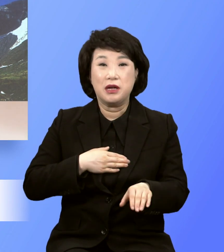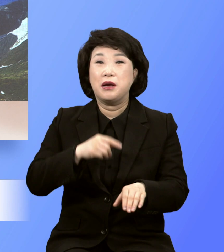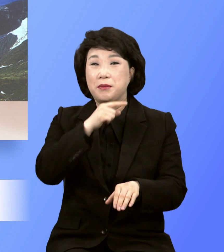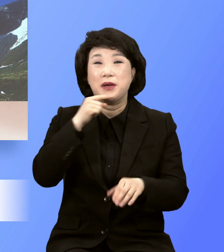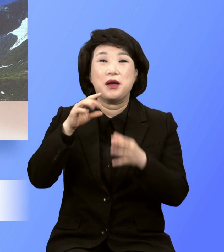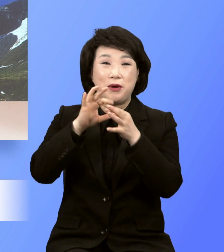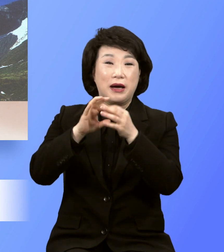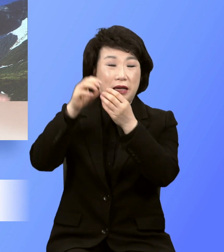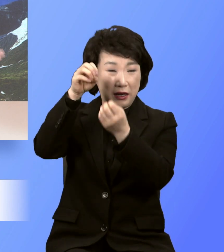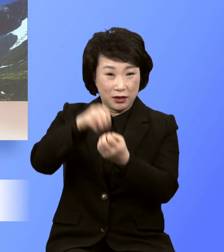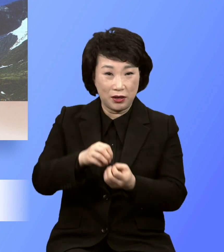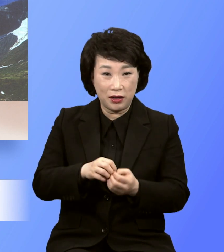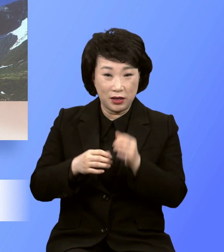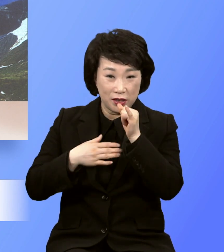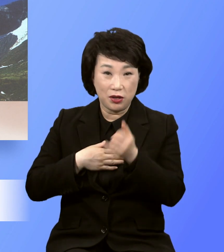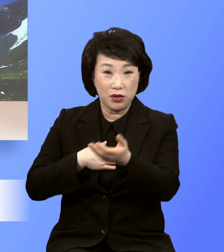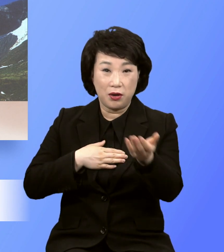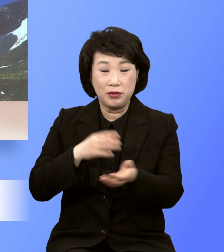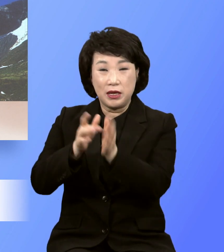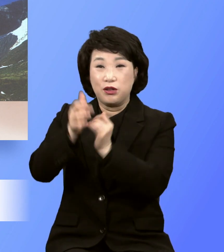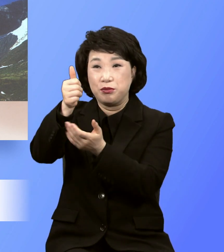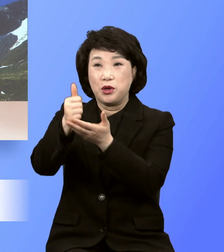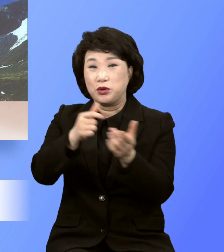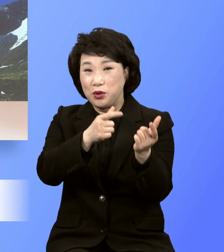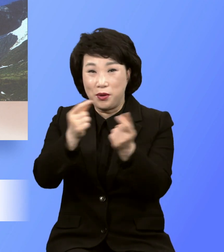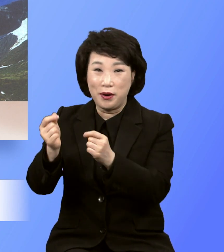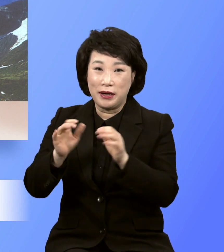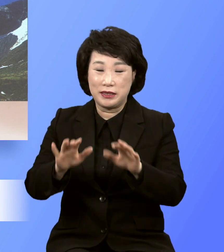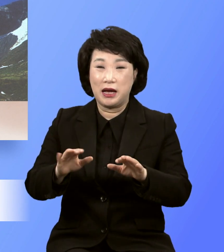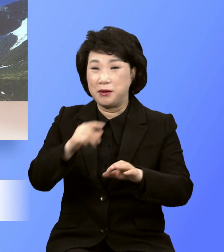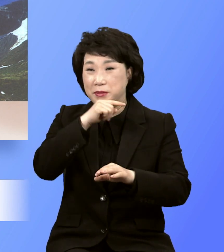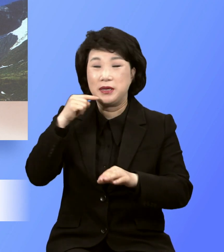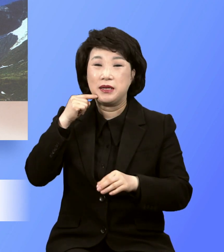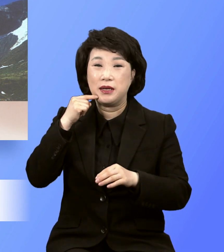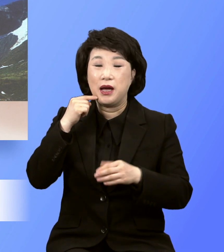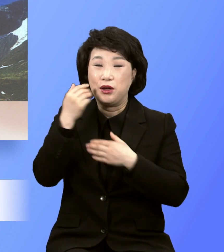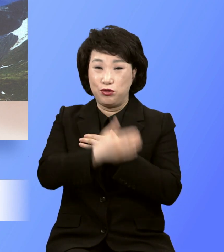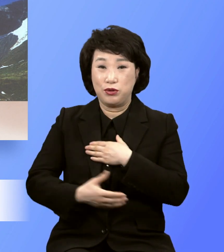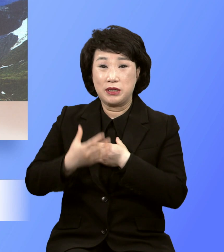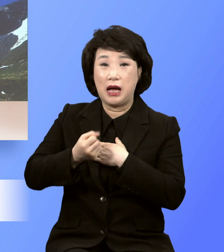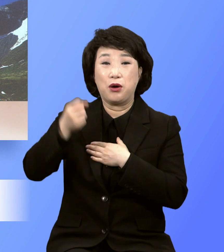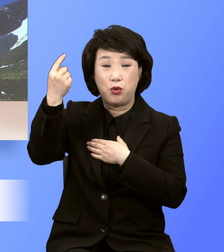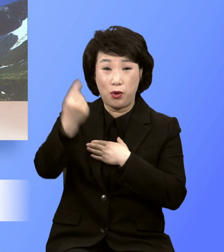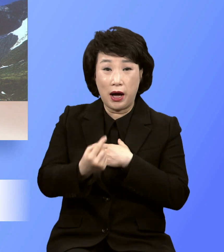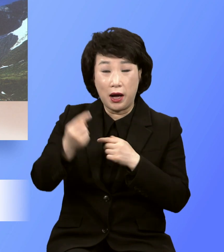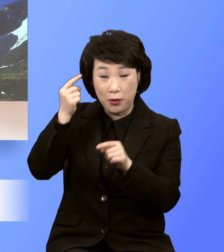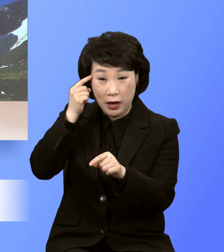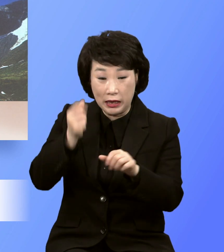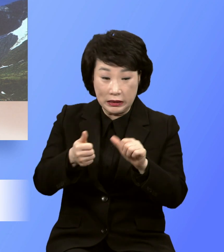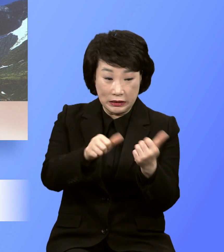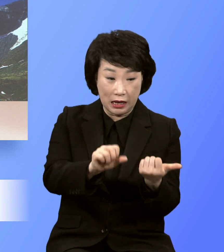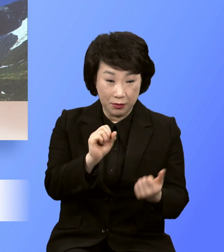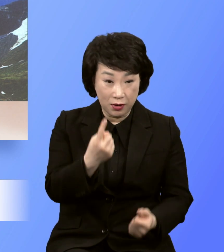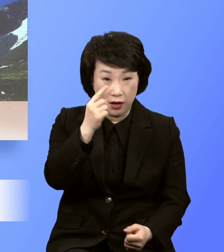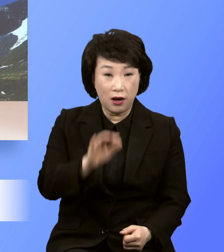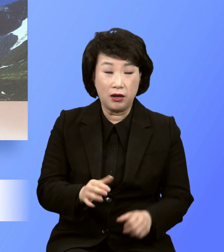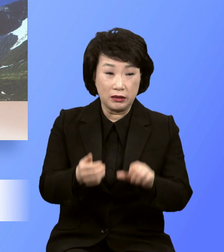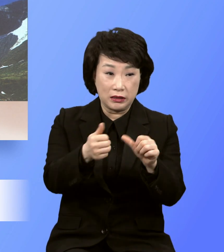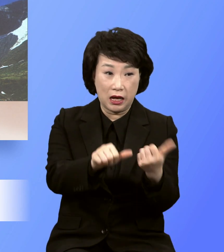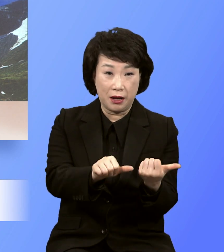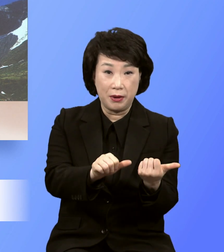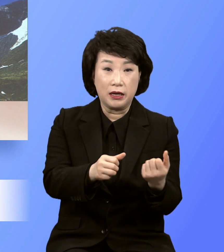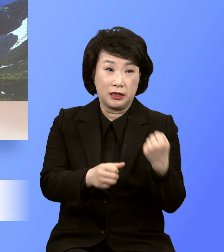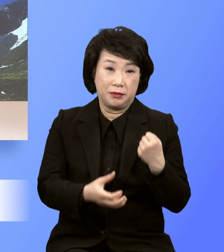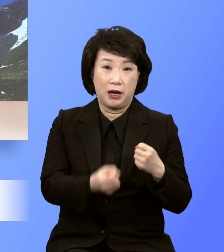함께 속하였음에 그도 또한 한 문양으로 혈육에 함께 속하심은 사망으로 말미암아